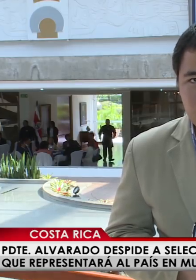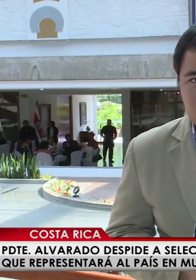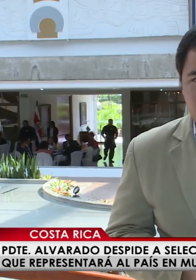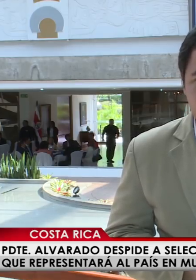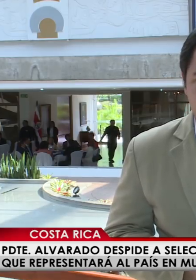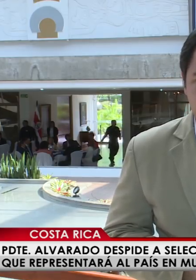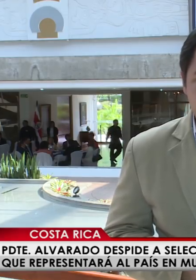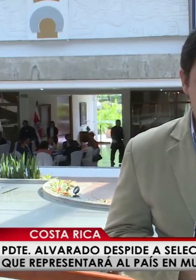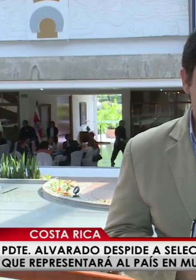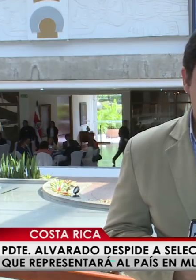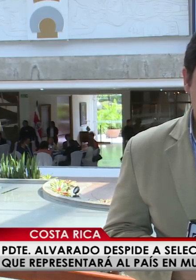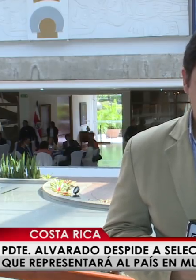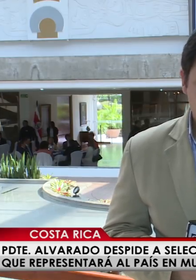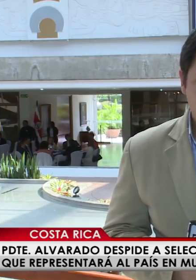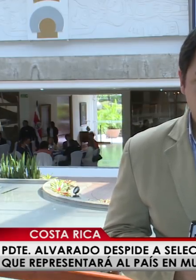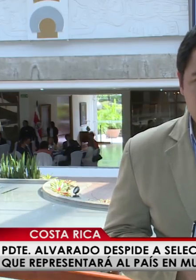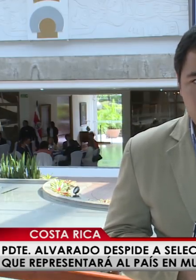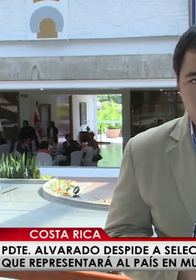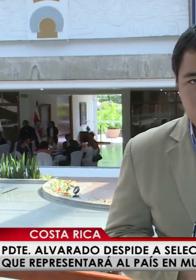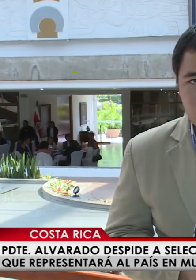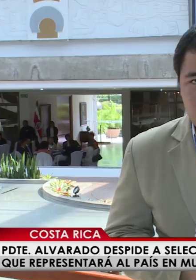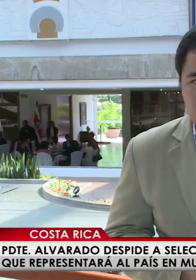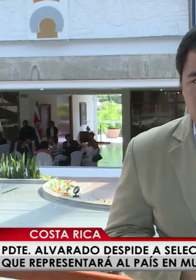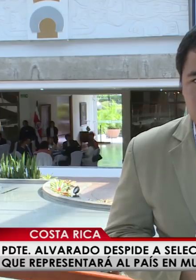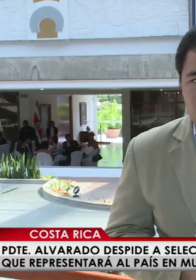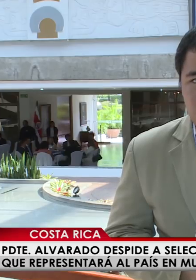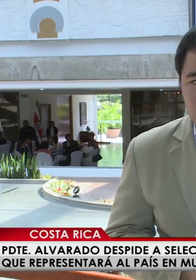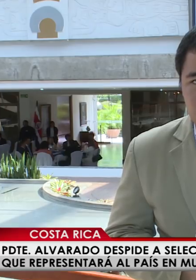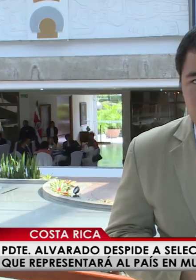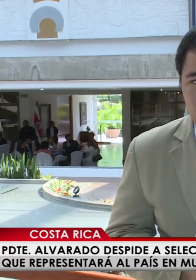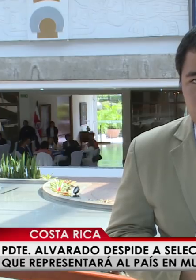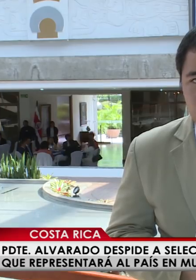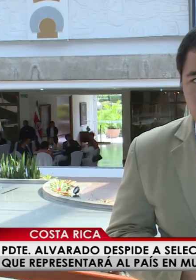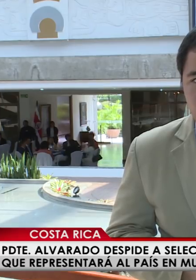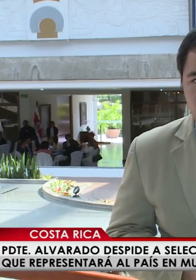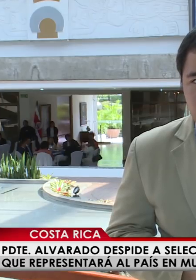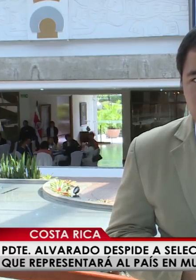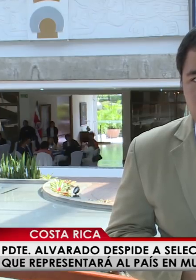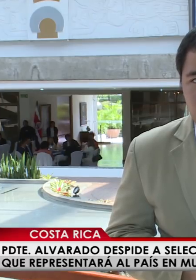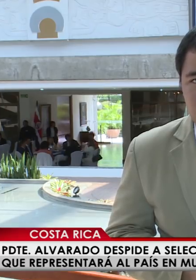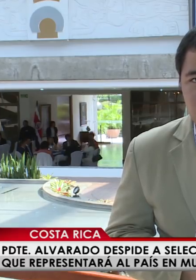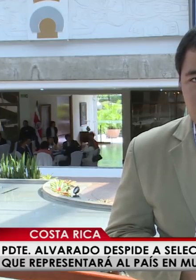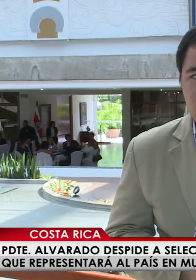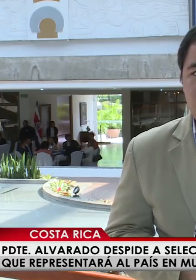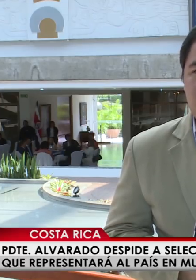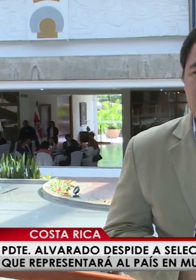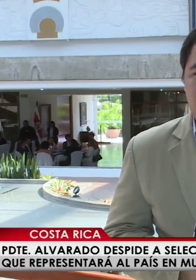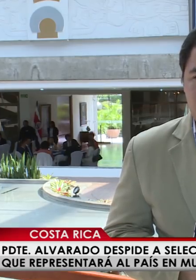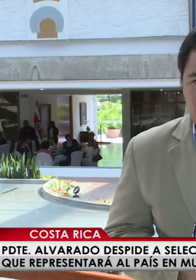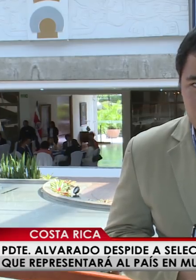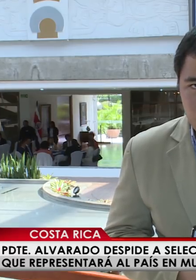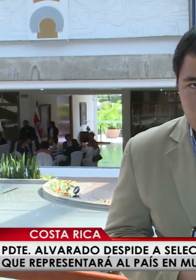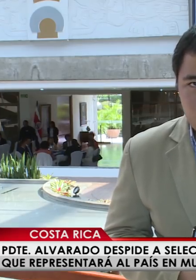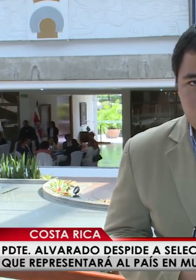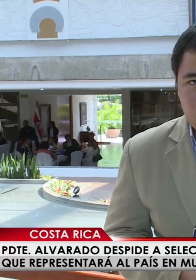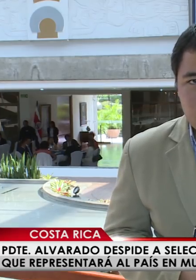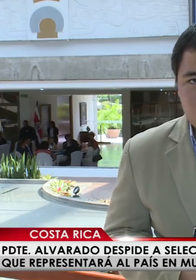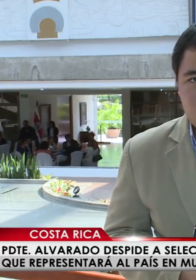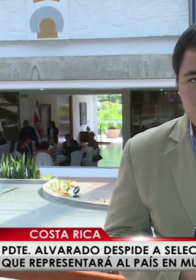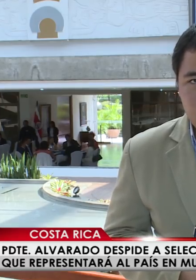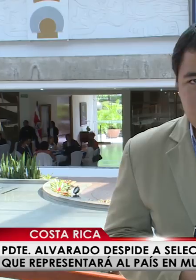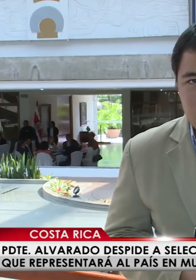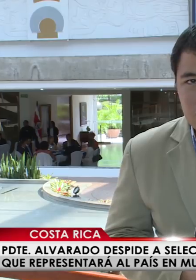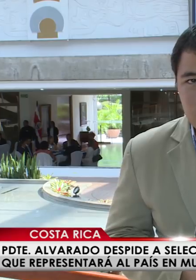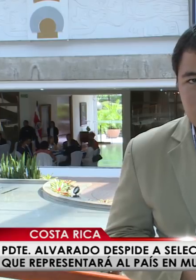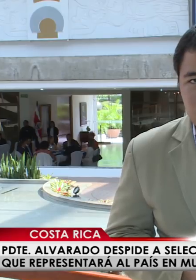cobra relevancia por lo que logró hace pocos días en la final de la Liga de Campeones de Europa, fue Keylor Navas, quien también brindó